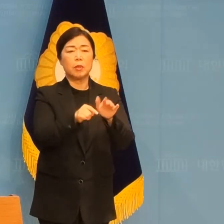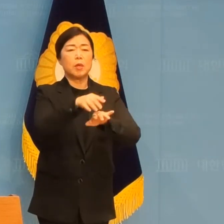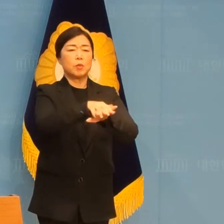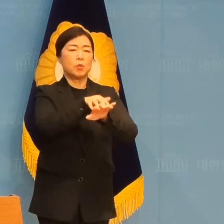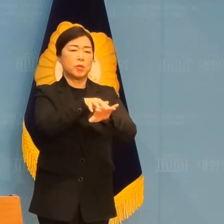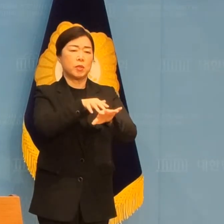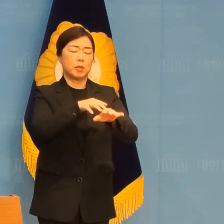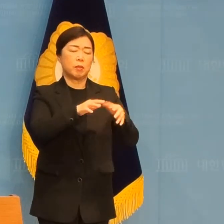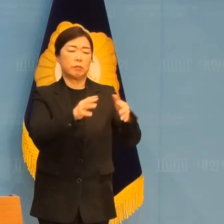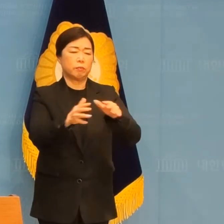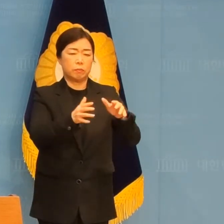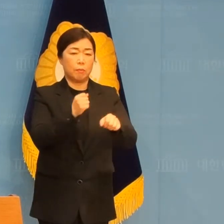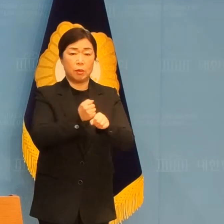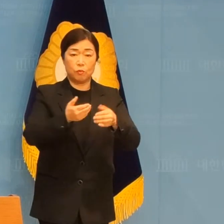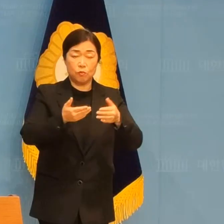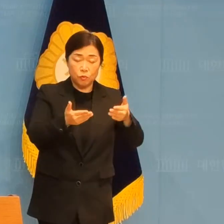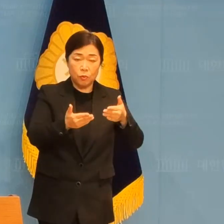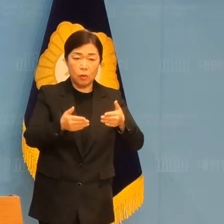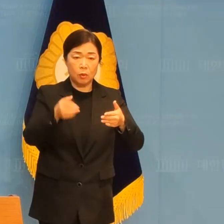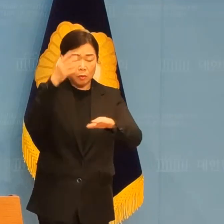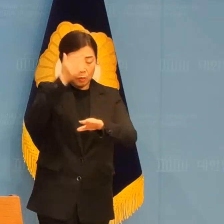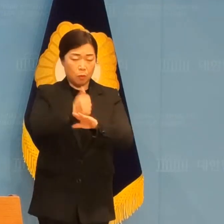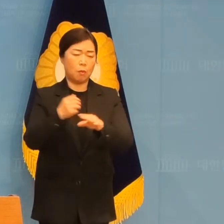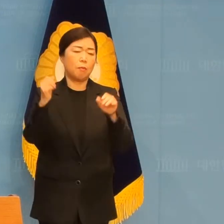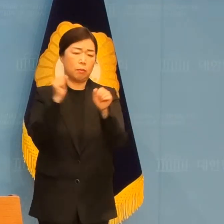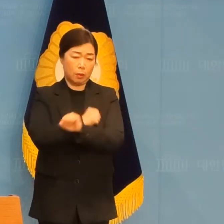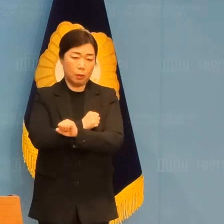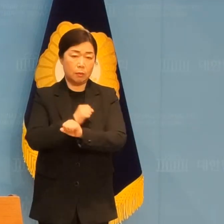붕괴 위기까지 초래하고 있다는 방증입니다.